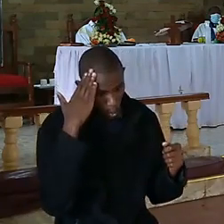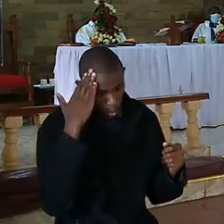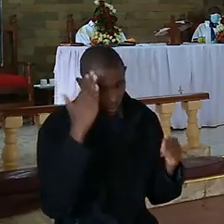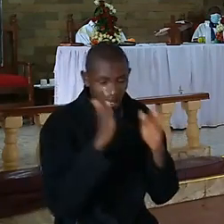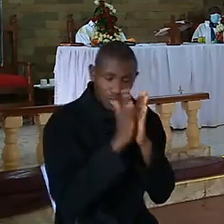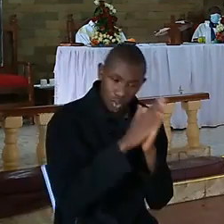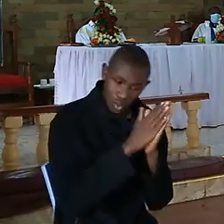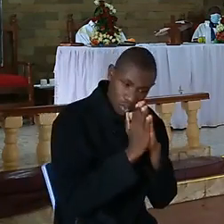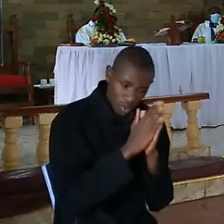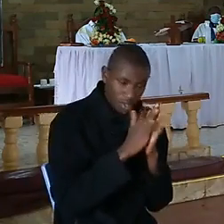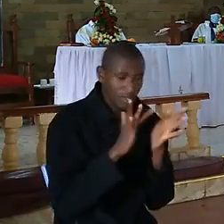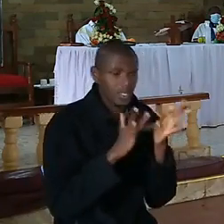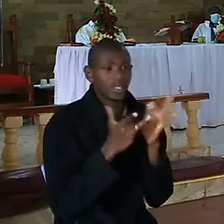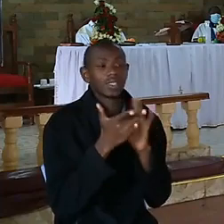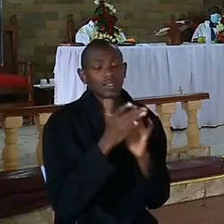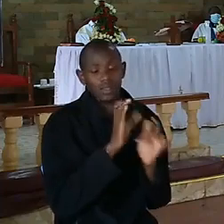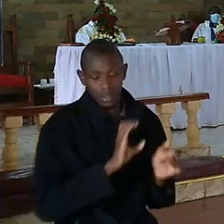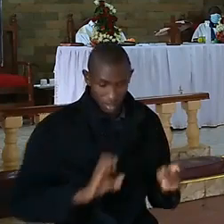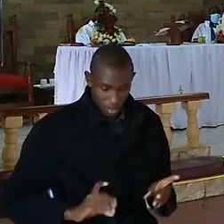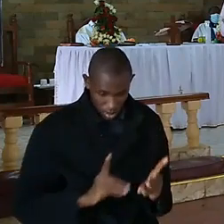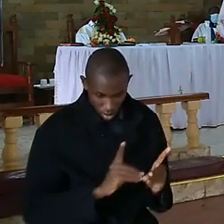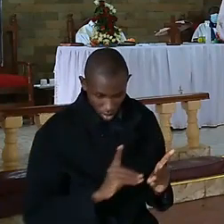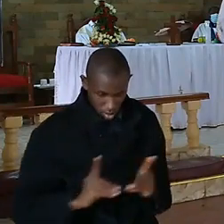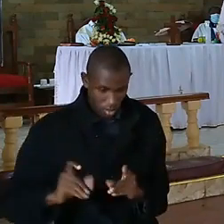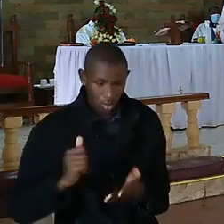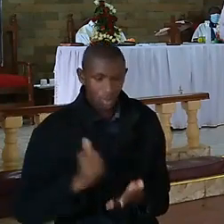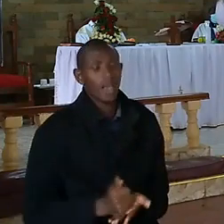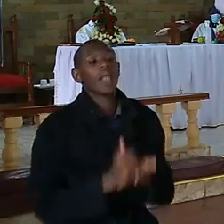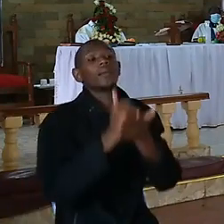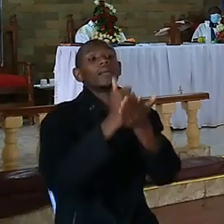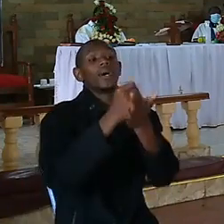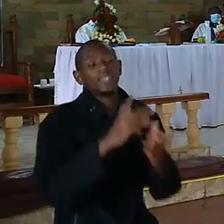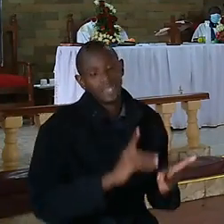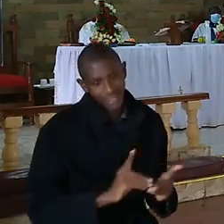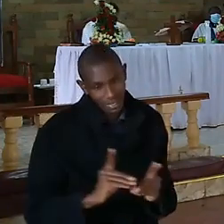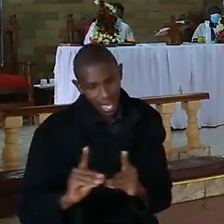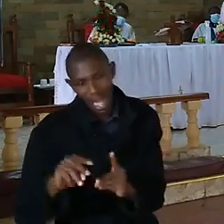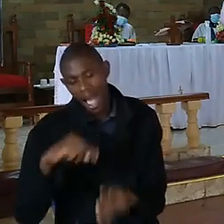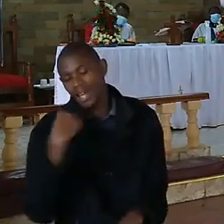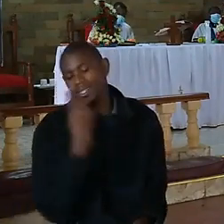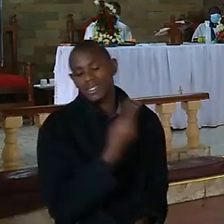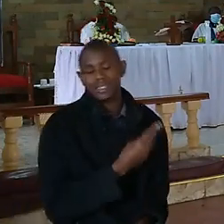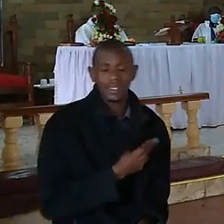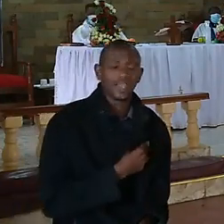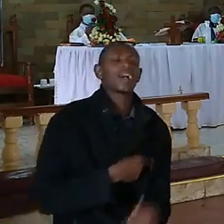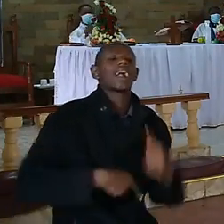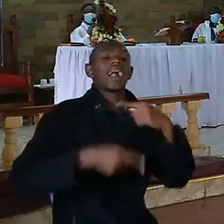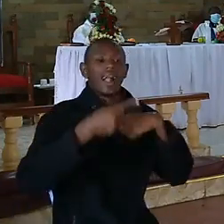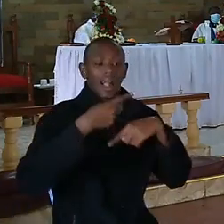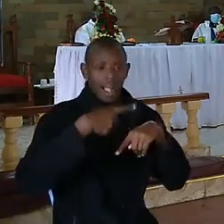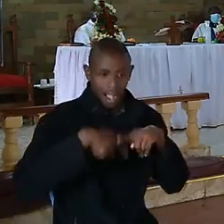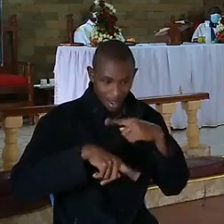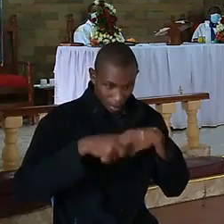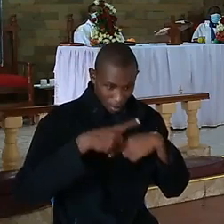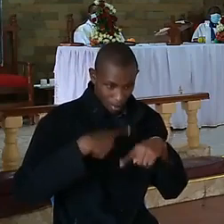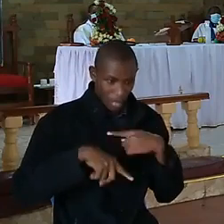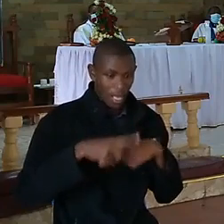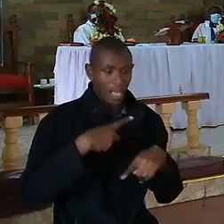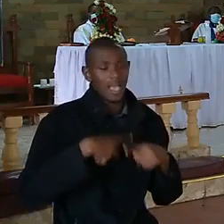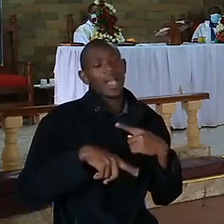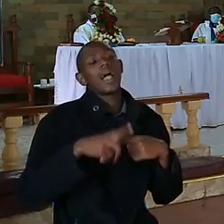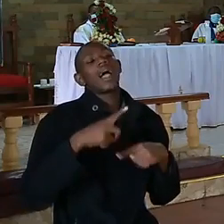ruru rwa uria Kristo ekire nigetha ateithure arutwo ona ithue no eguka na ni egukinyira